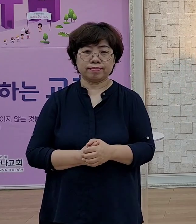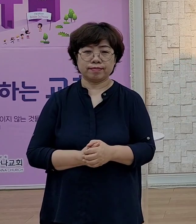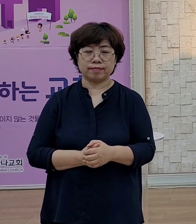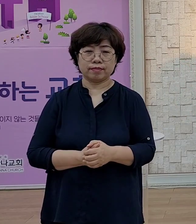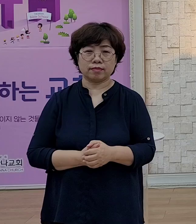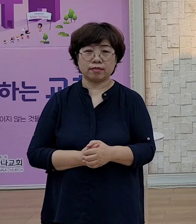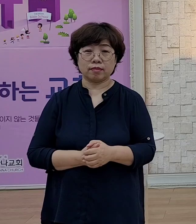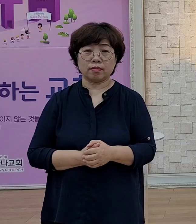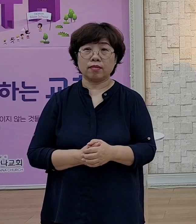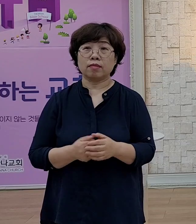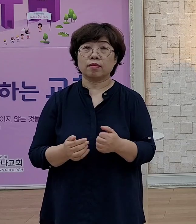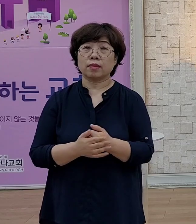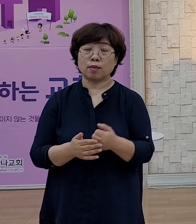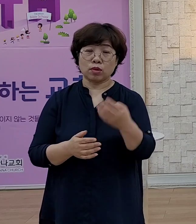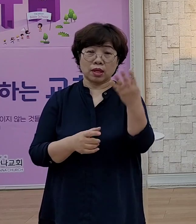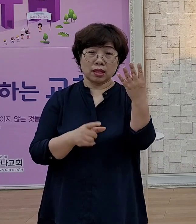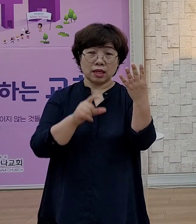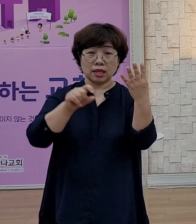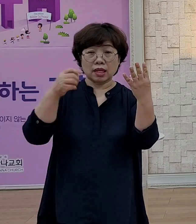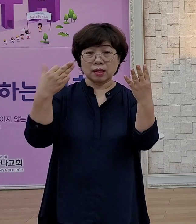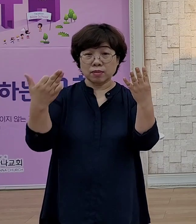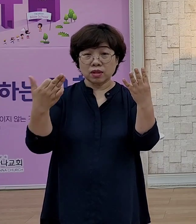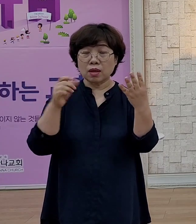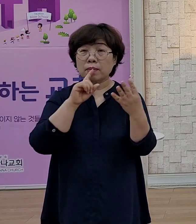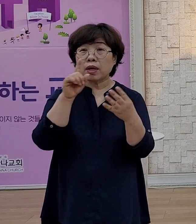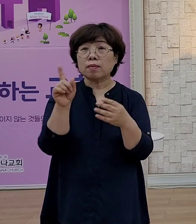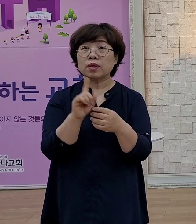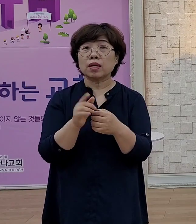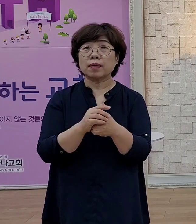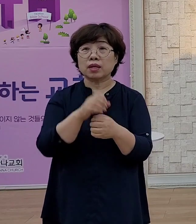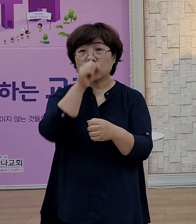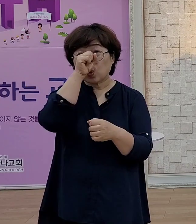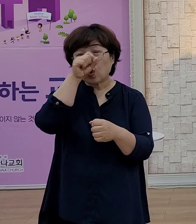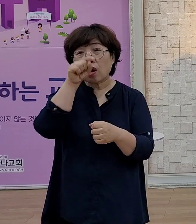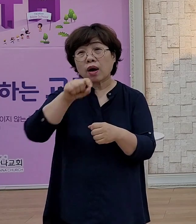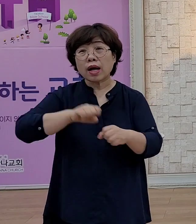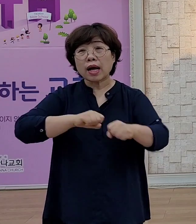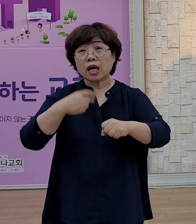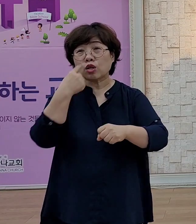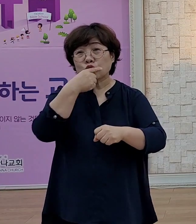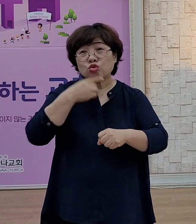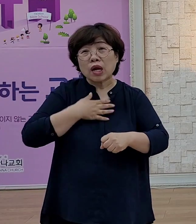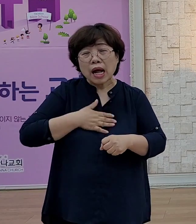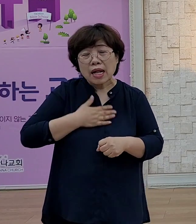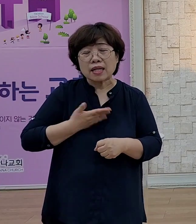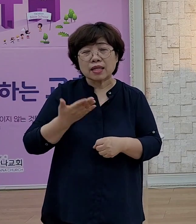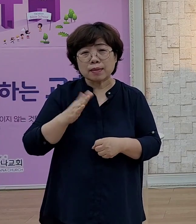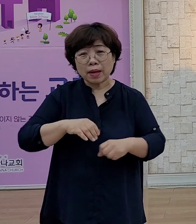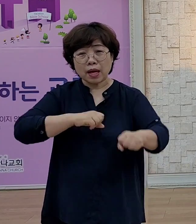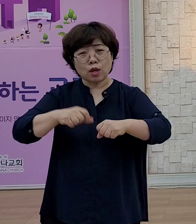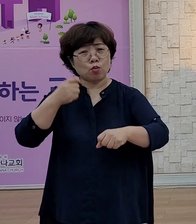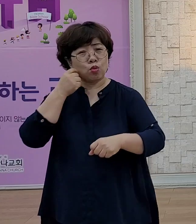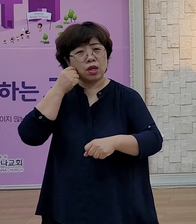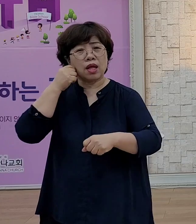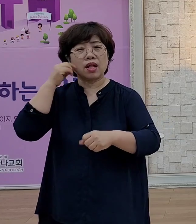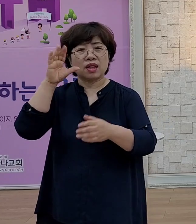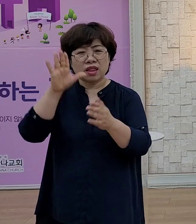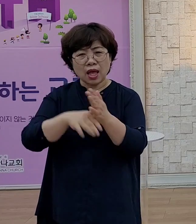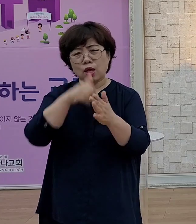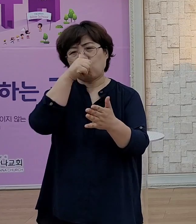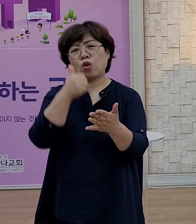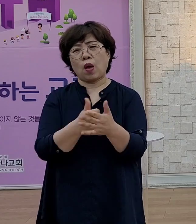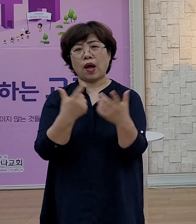그러므로 사람이 선을 행할 줄 알고도 행하지 아니하면 죄니라. 이 무슨